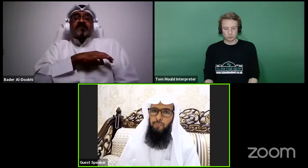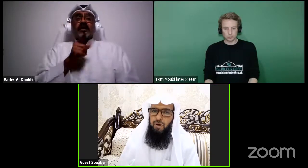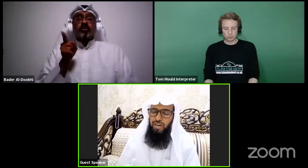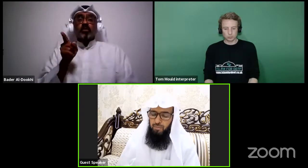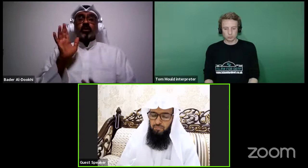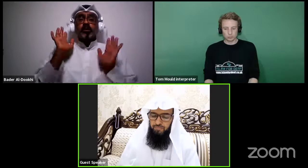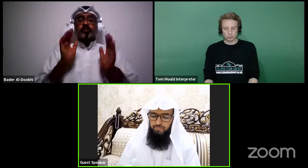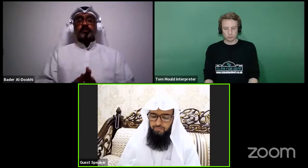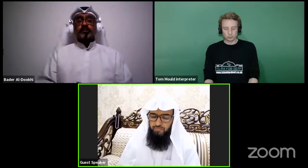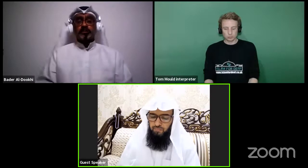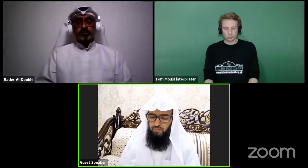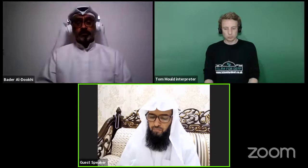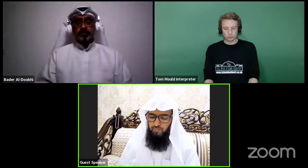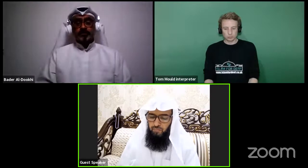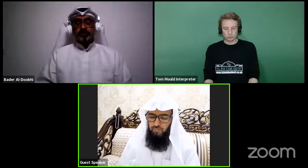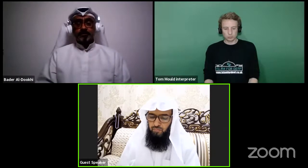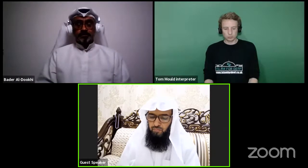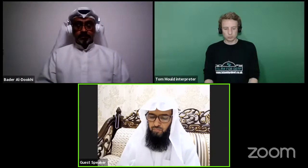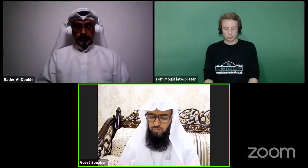نعم.